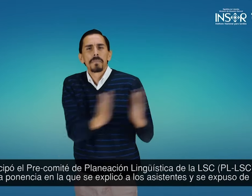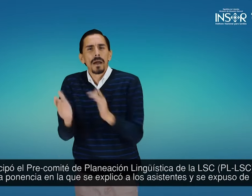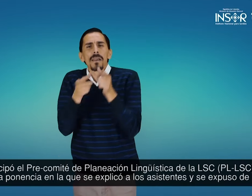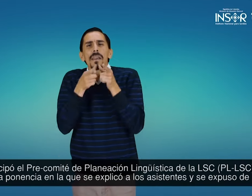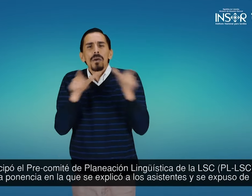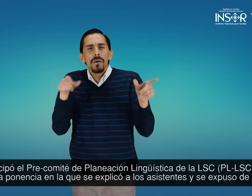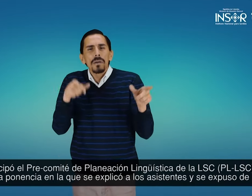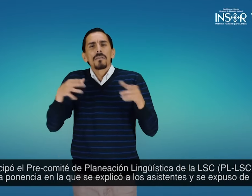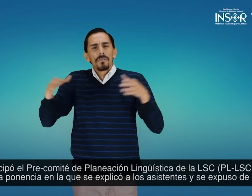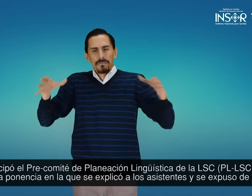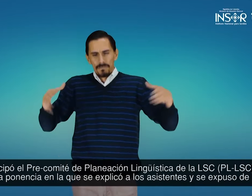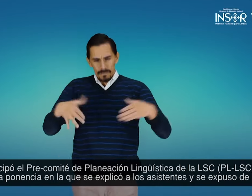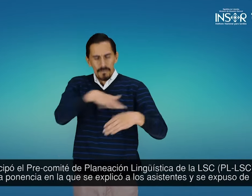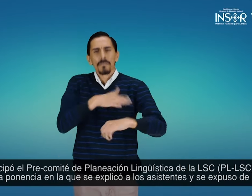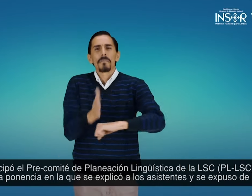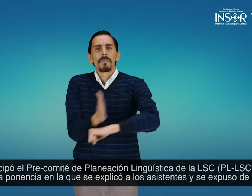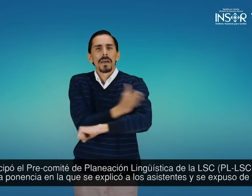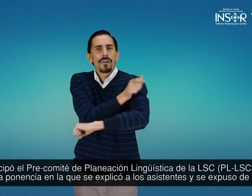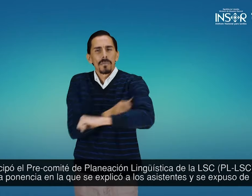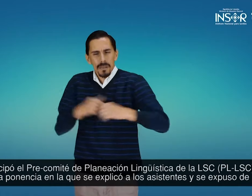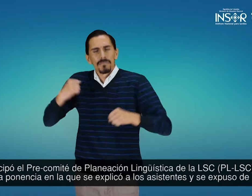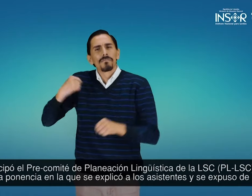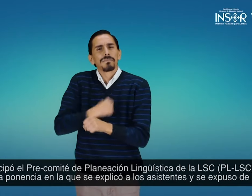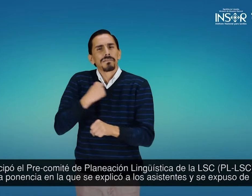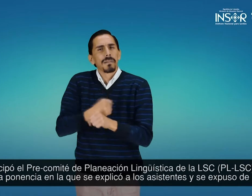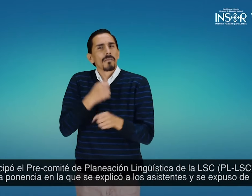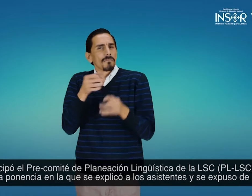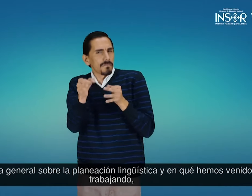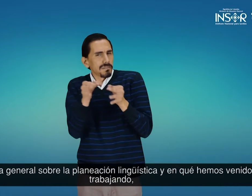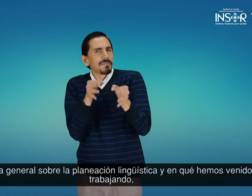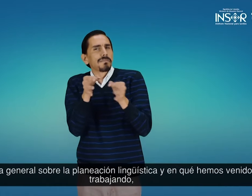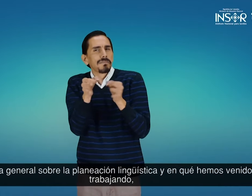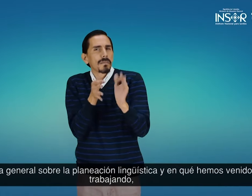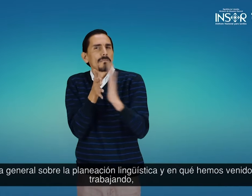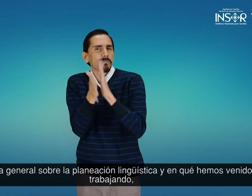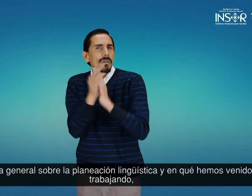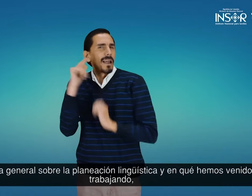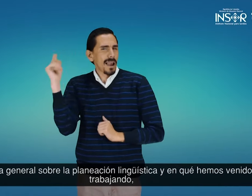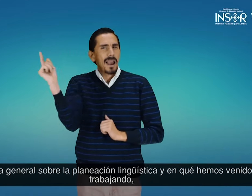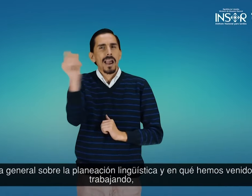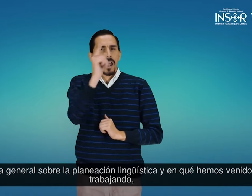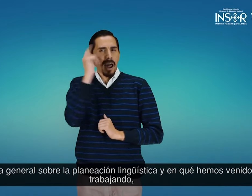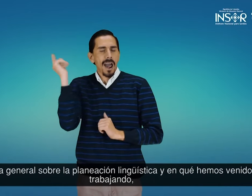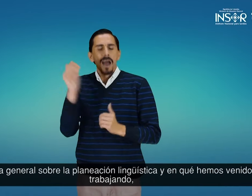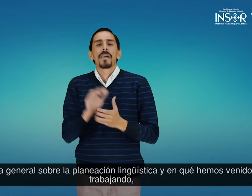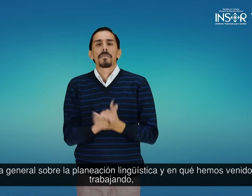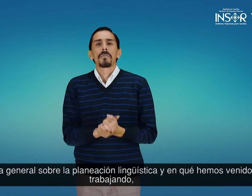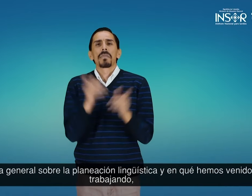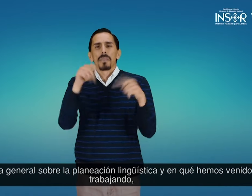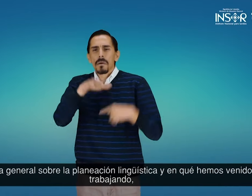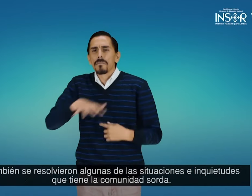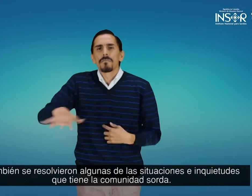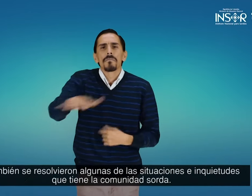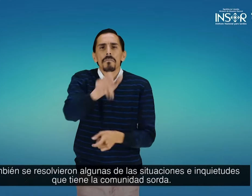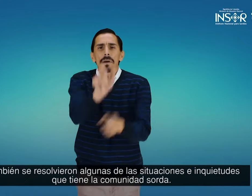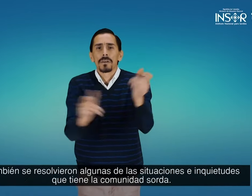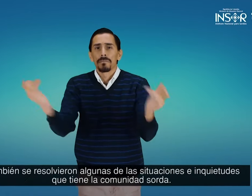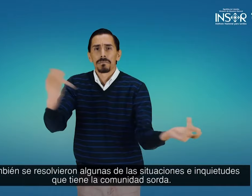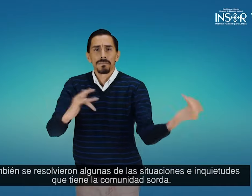explicó a los asistentes y se expuso de forma general sobre la planeación lingüística y en qué hemos